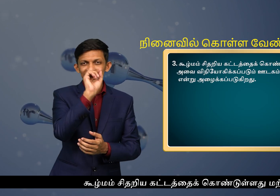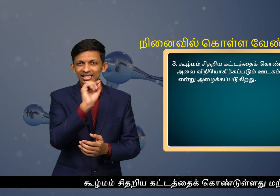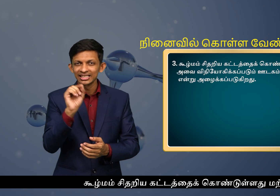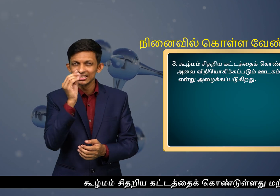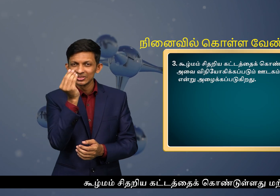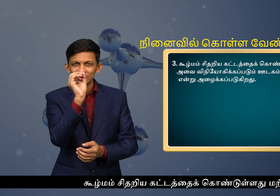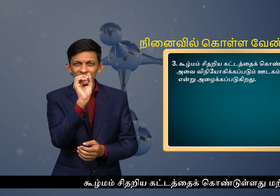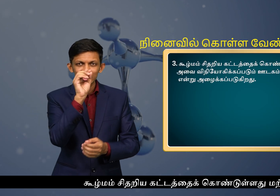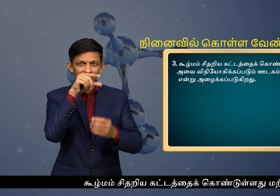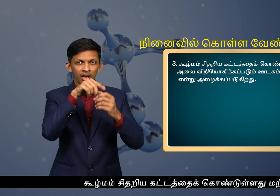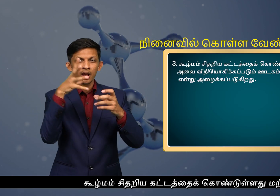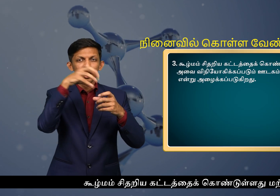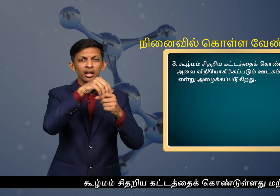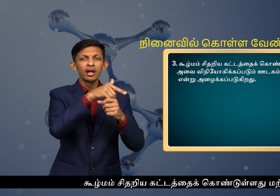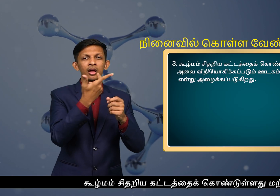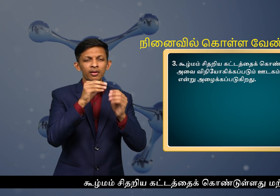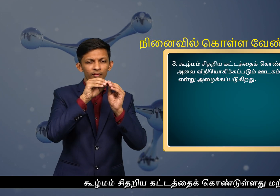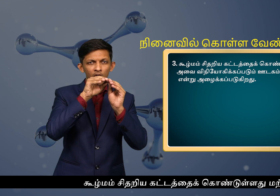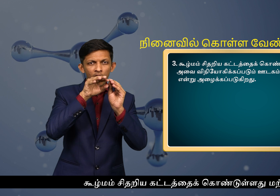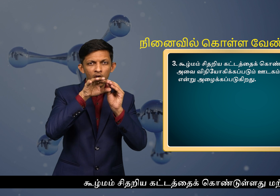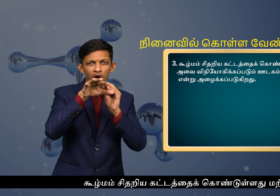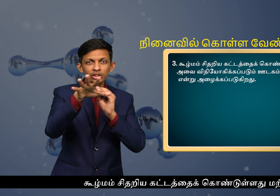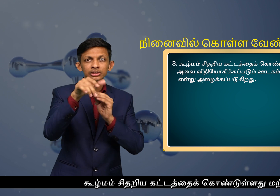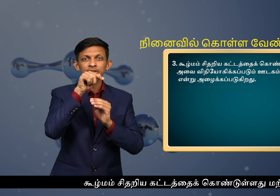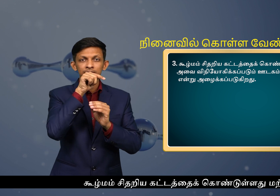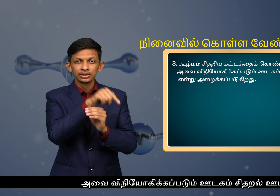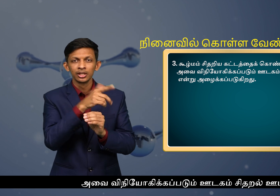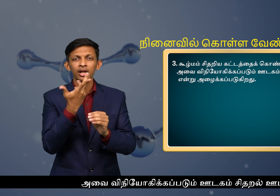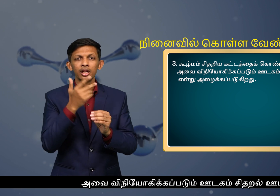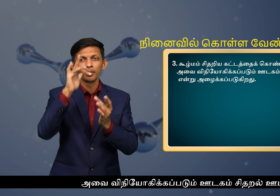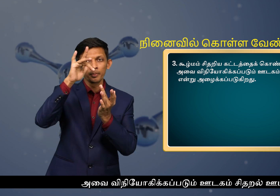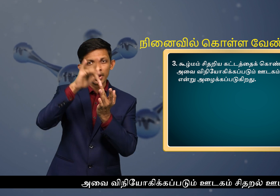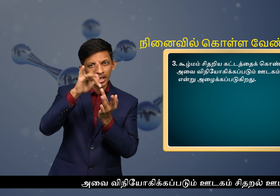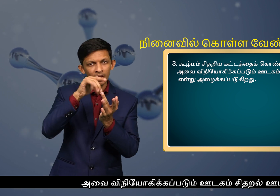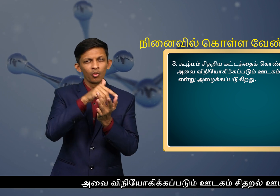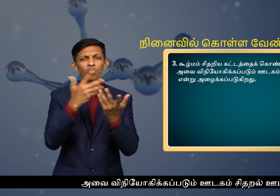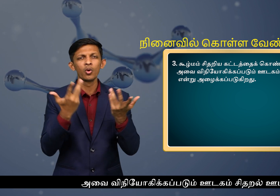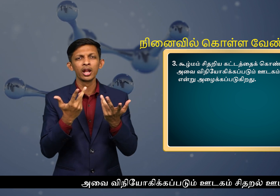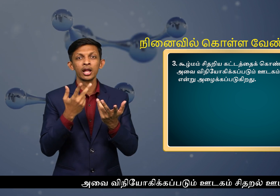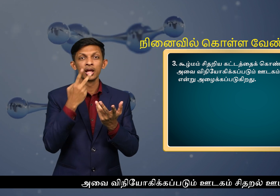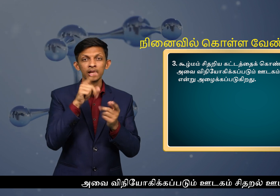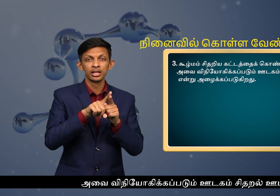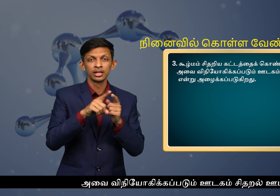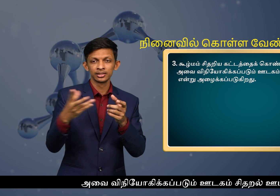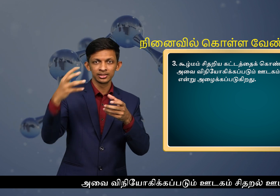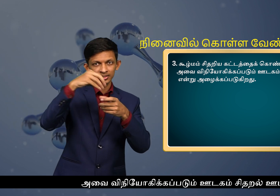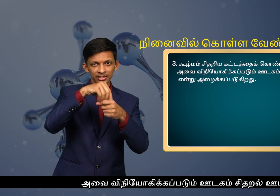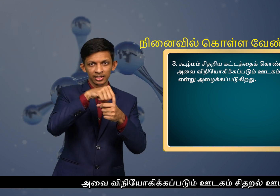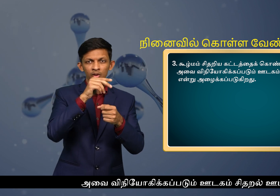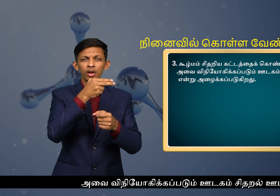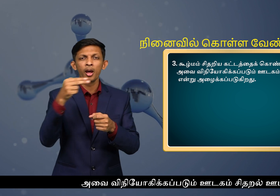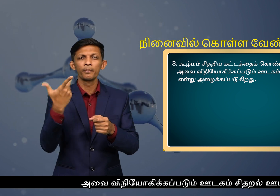கூழ்மம் சிதறிய கட்டத்தை கொண்டுள்ளது மற்றும் அவை விநியோகிக்கப்படும் ஊடகம் சிதறல்